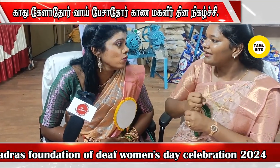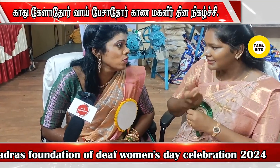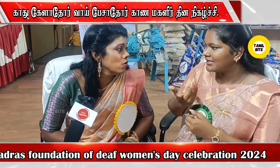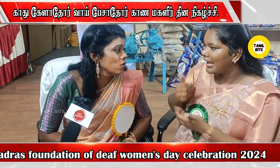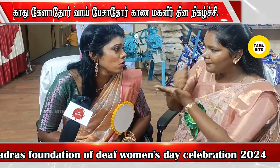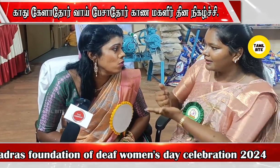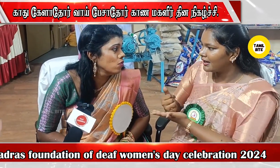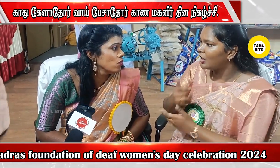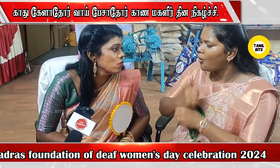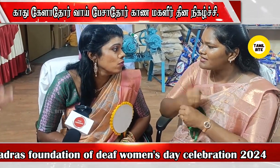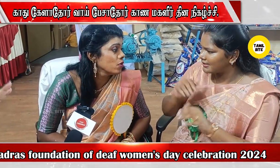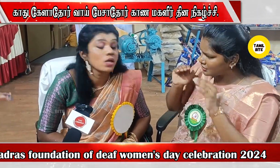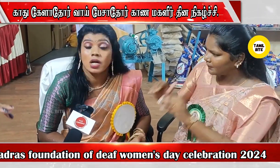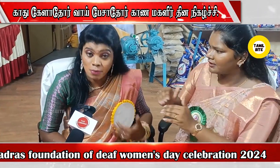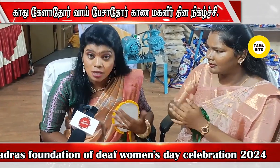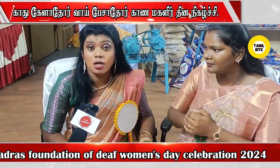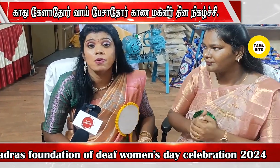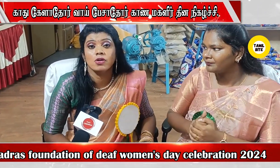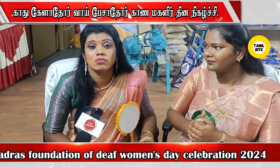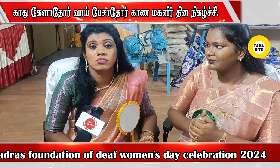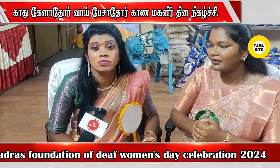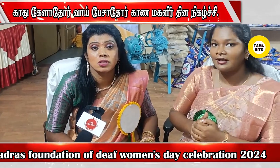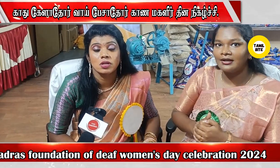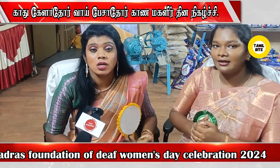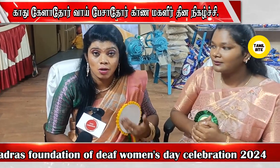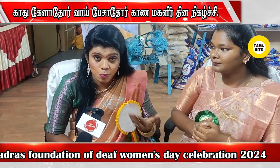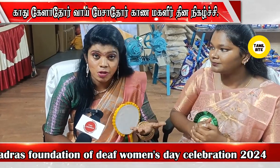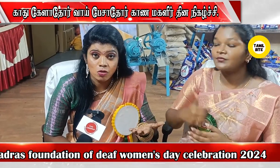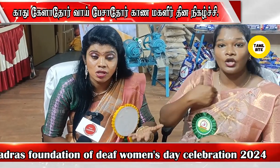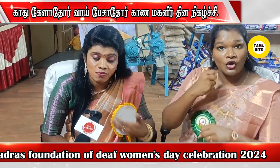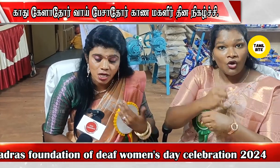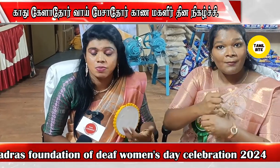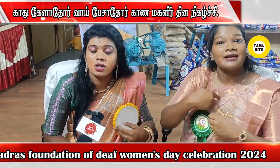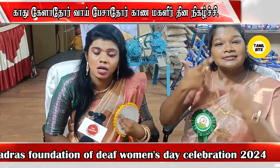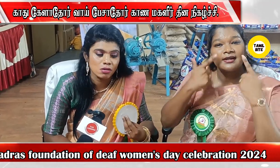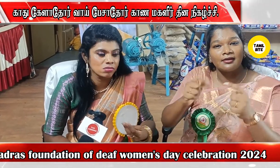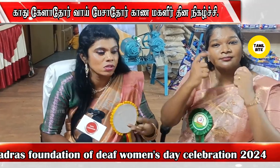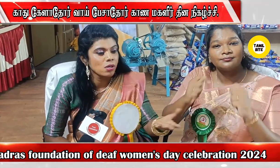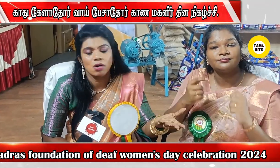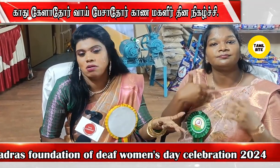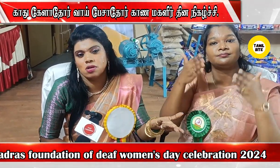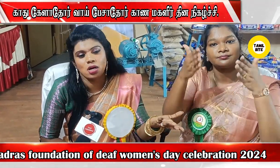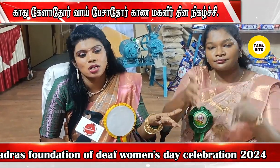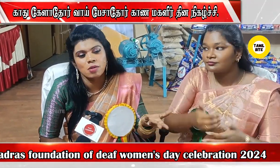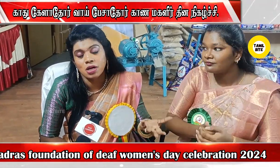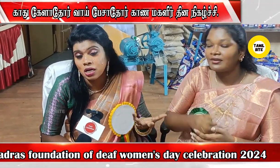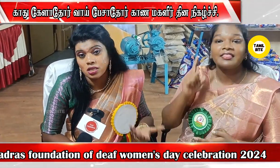Government kadang help punya, government saya. Kamu lah try punya. Nah, apun government itu part punya, kerana itu, part itu mana nak tahu